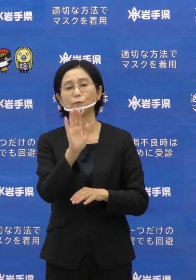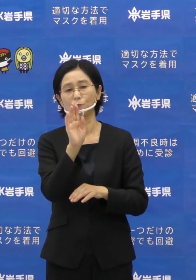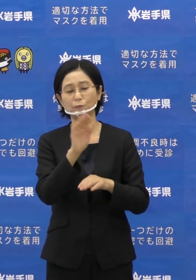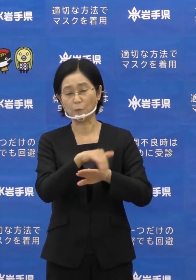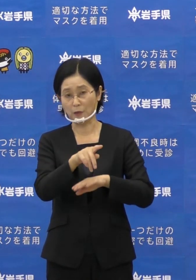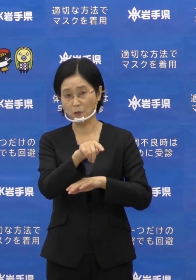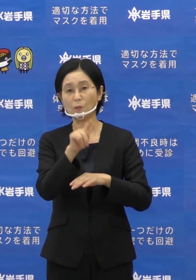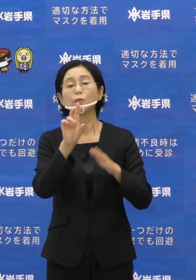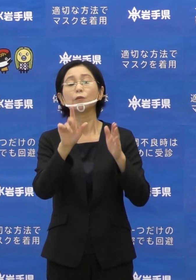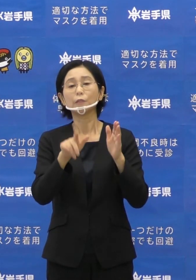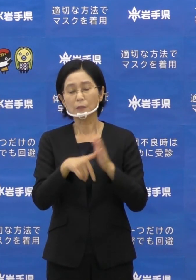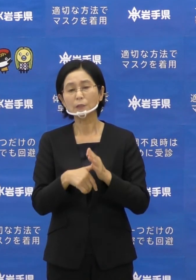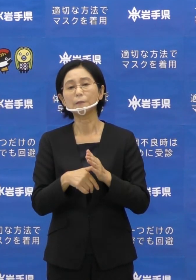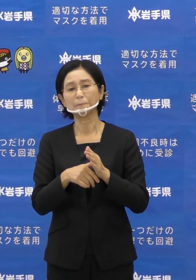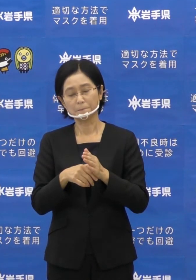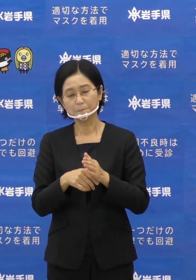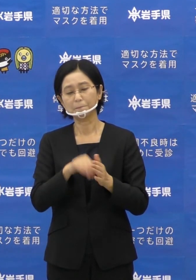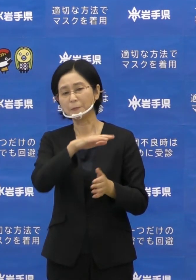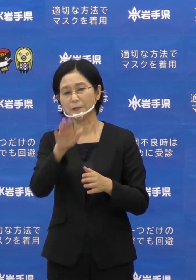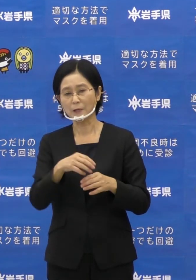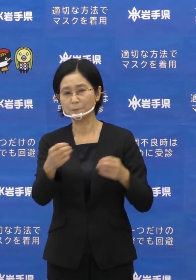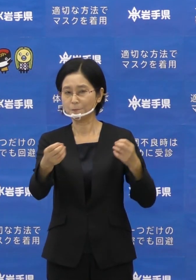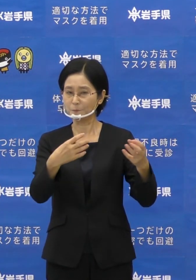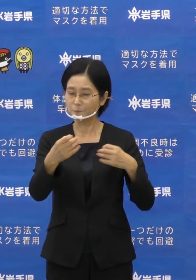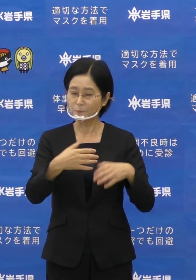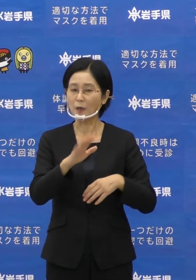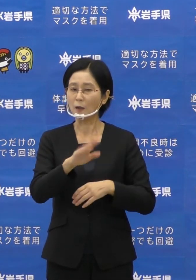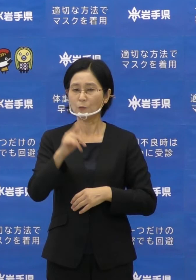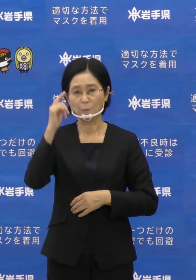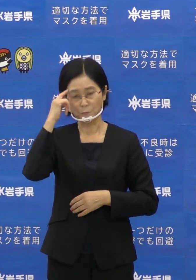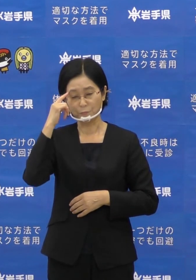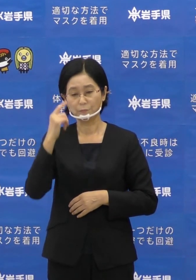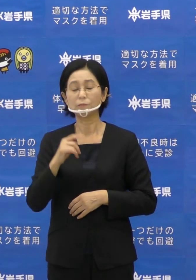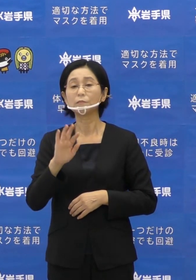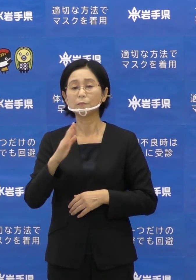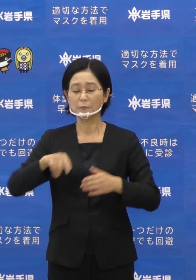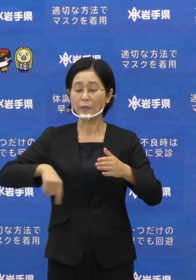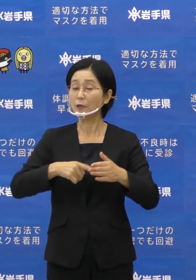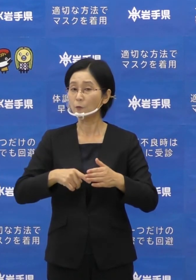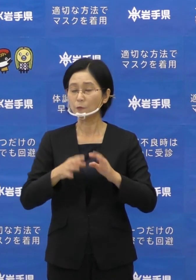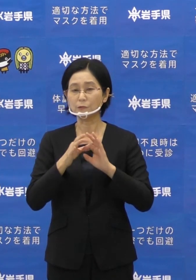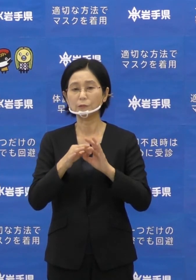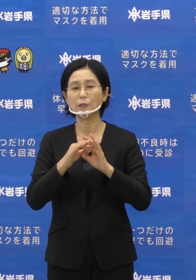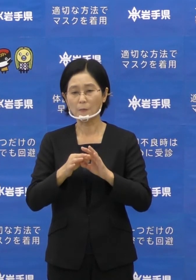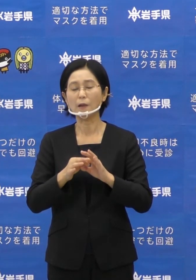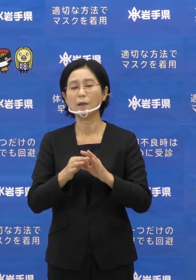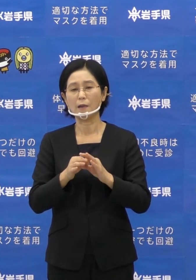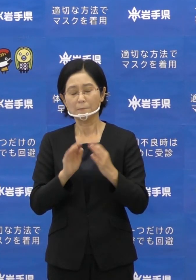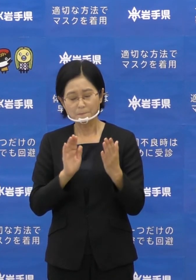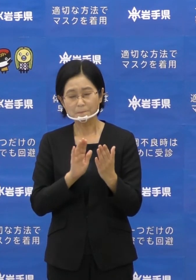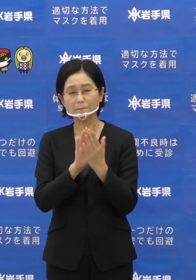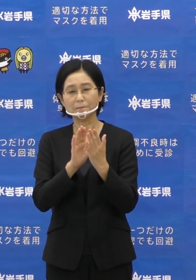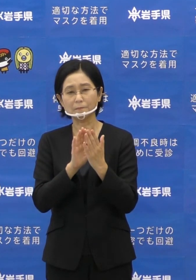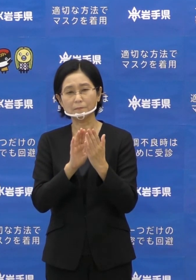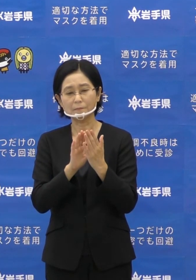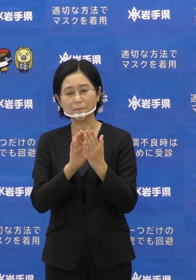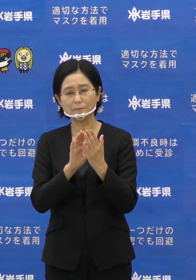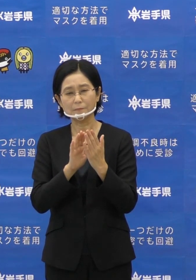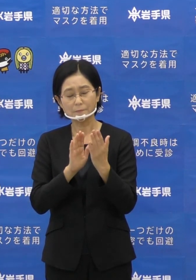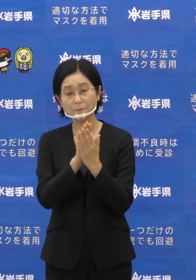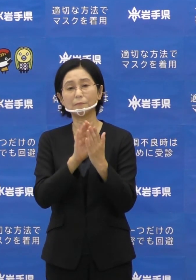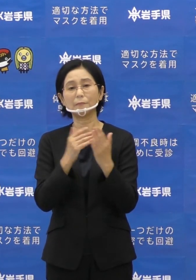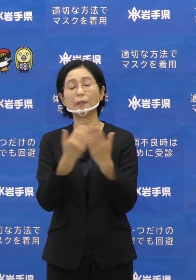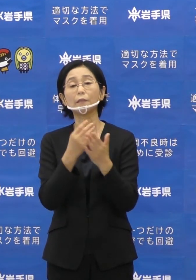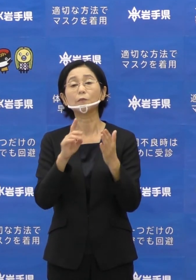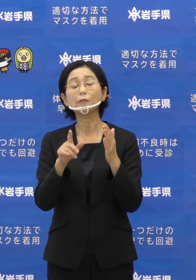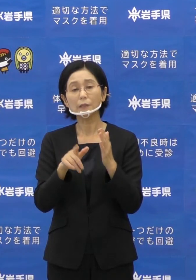どう発言するかはこうちょっと直前になってから決める格好になりますけど、私もこのす